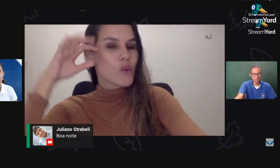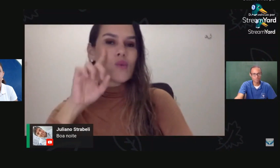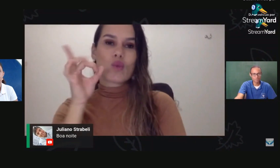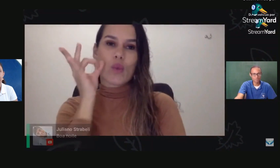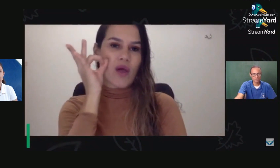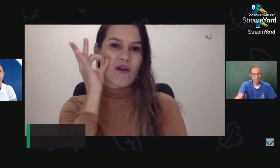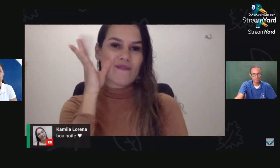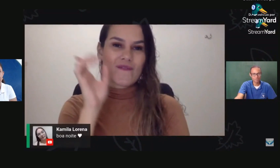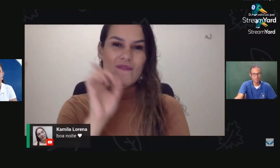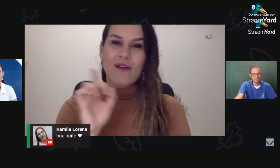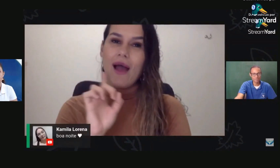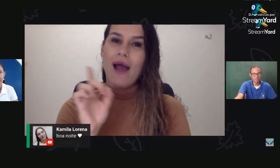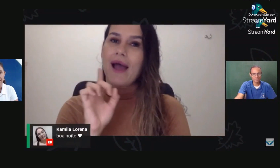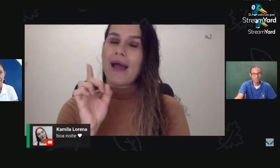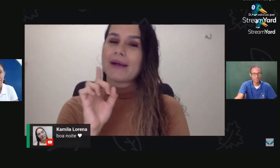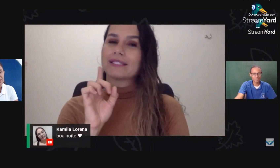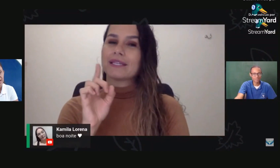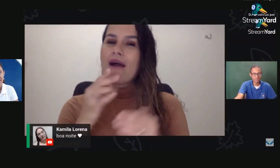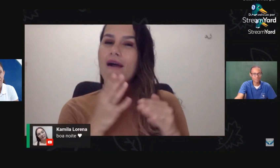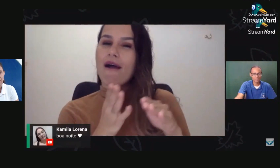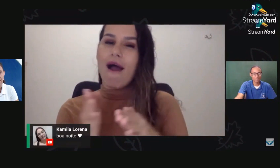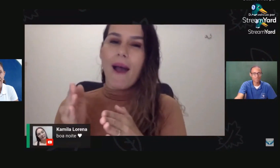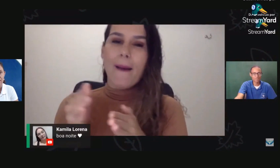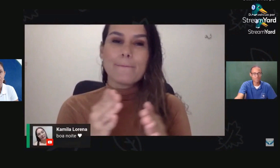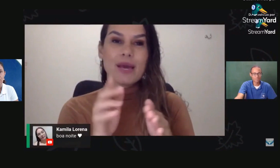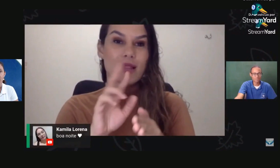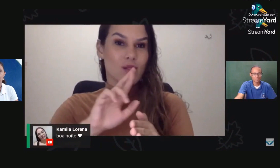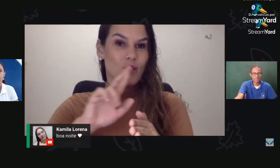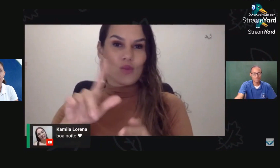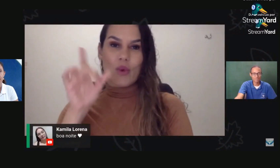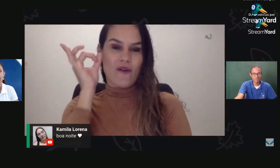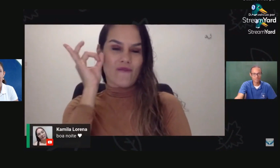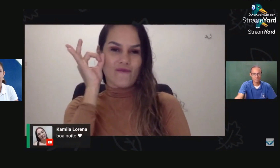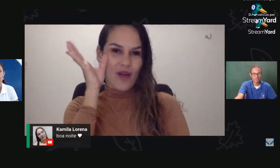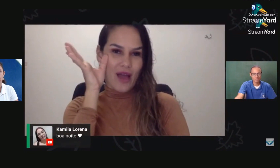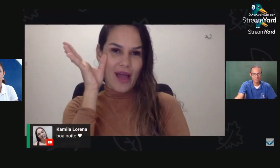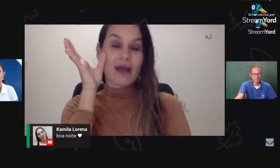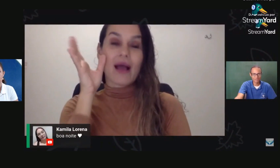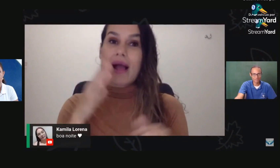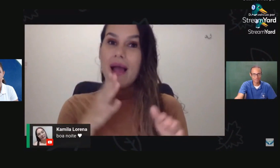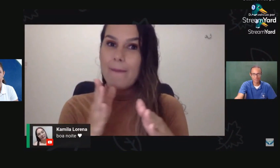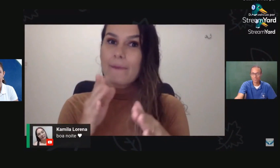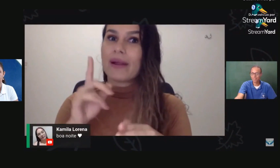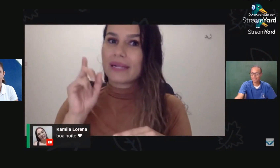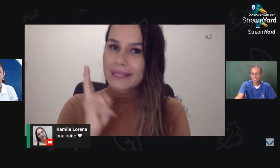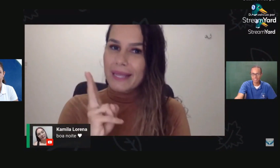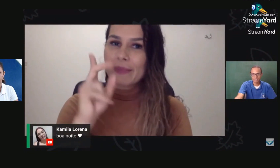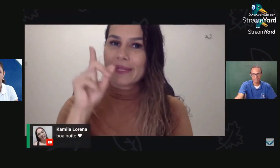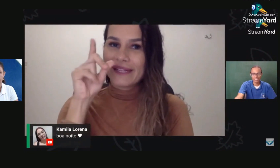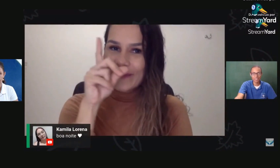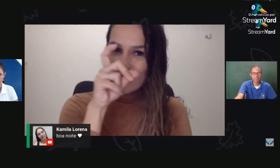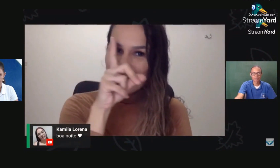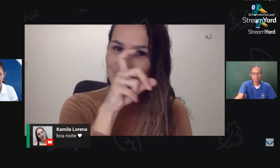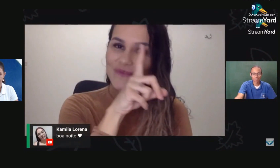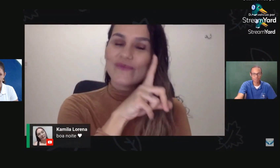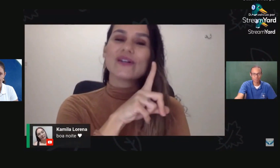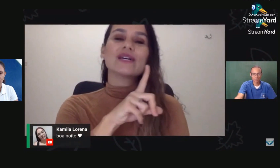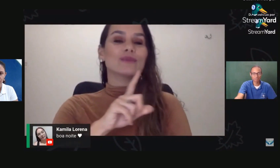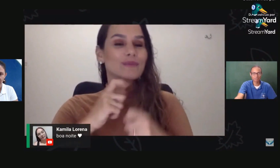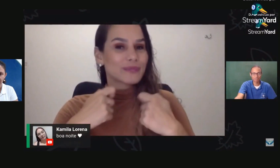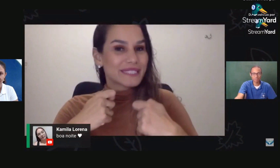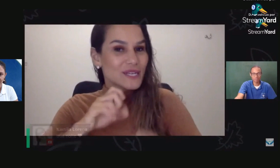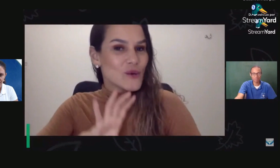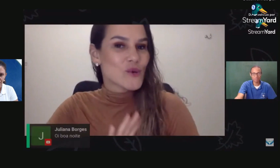meu desenvolvimento em minha luta, né, mostrar que não é fácil o caminho de uma pessoa surda. Não, realmente ele